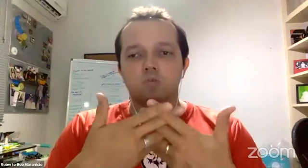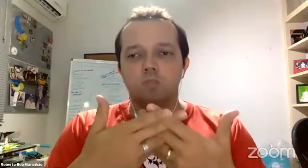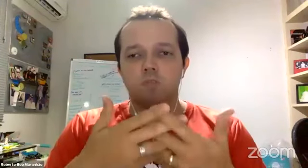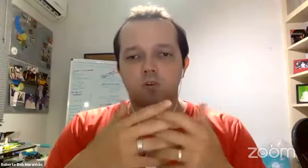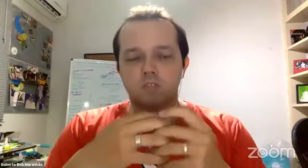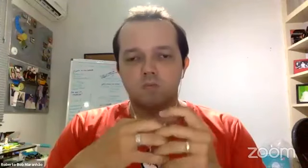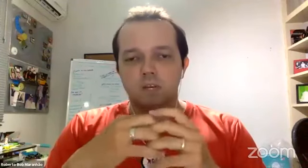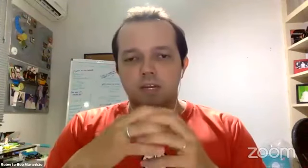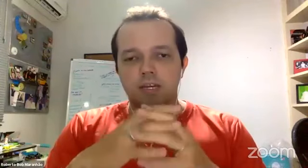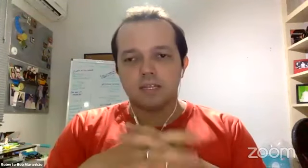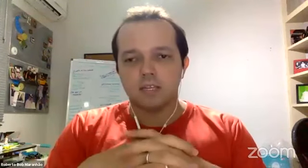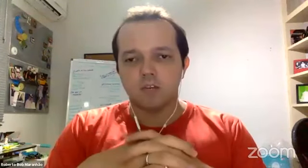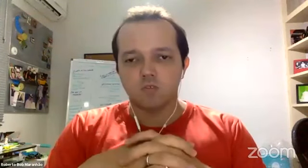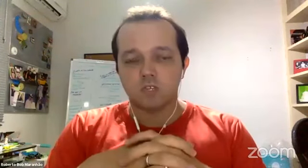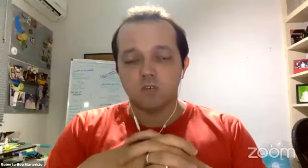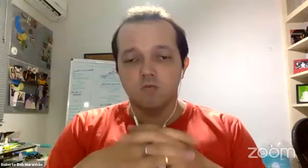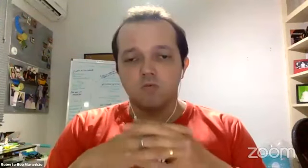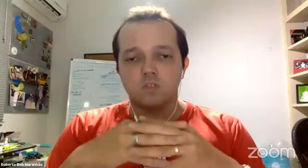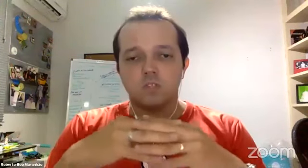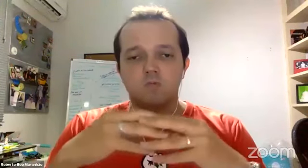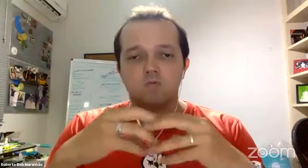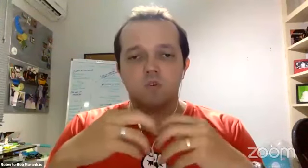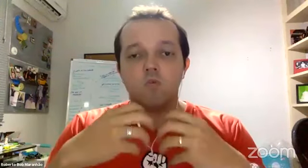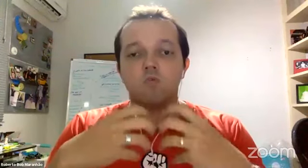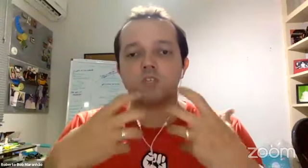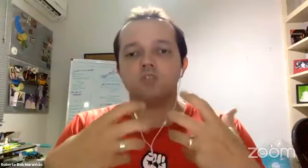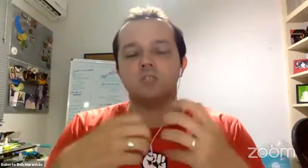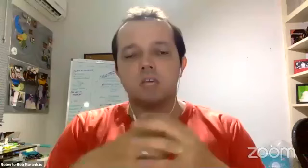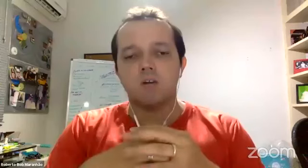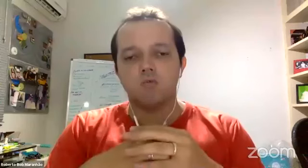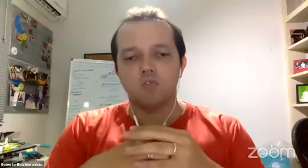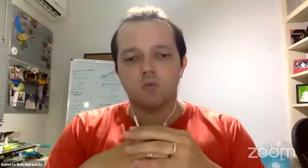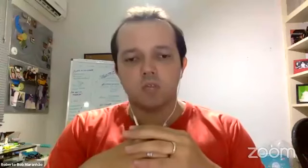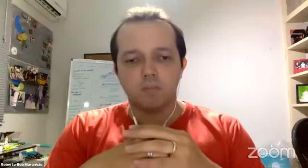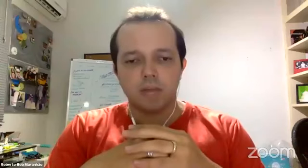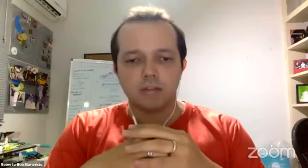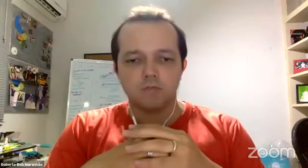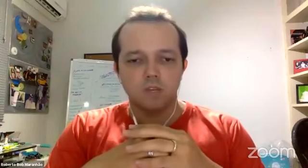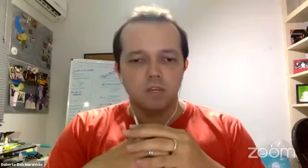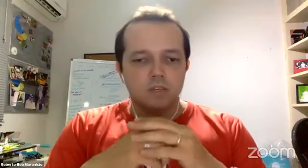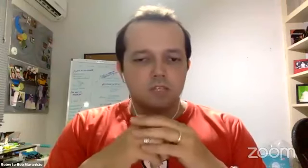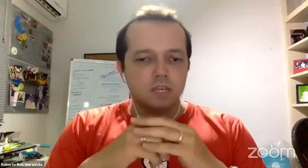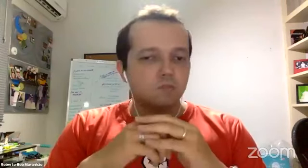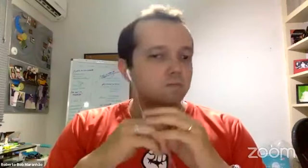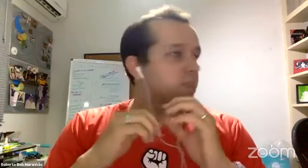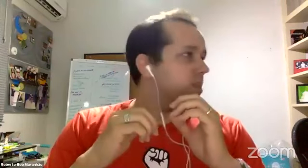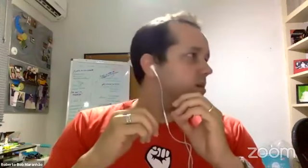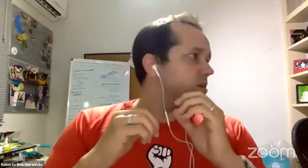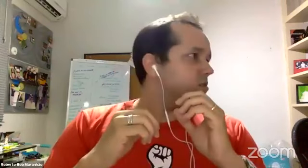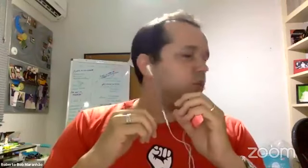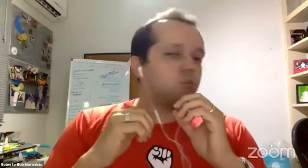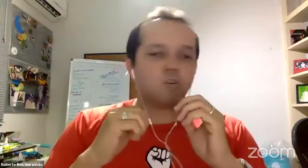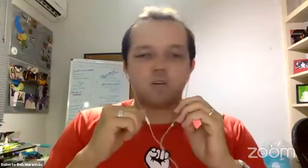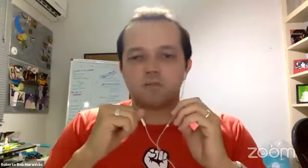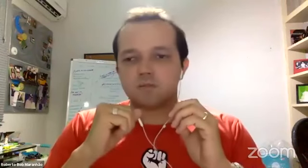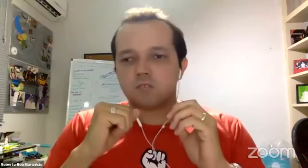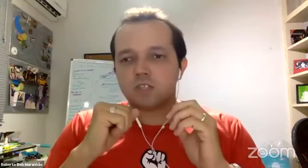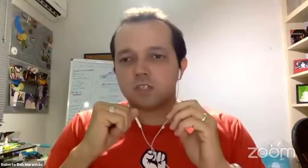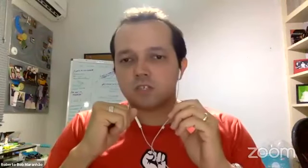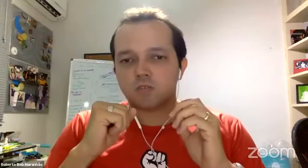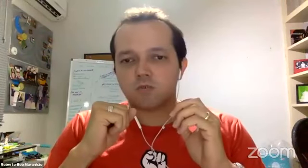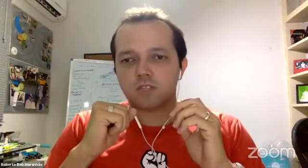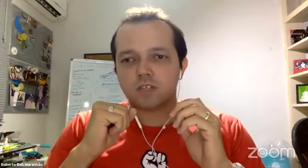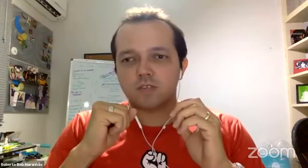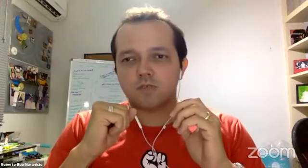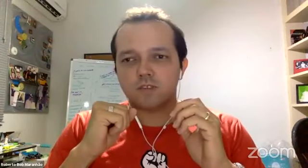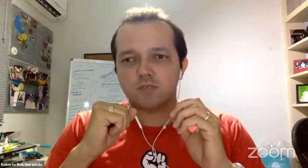as pessoas possam ter o seu contexto de saúde contemplado, certo? Gente, só não sei se